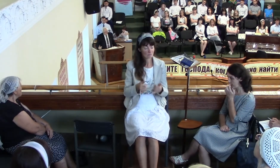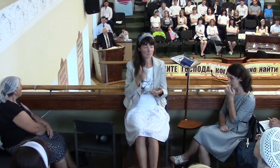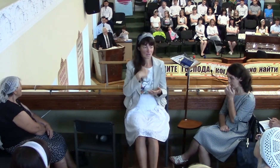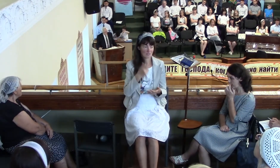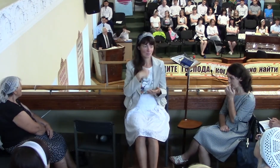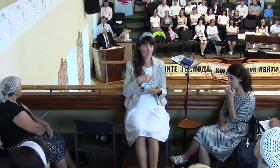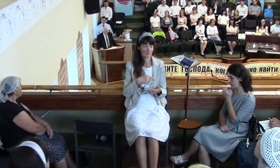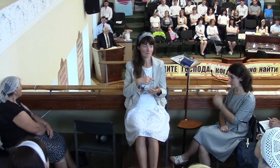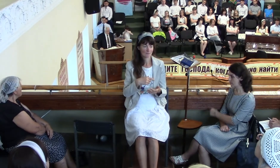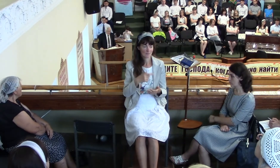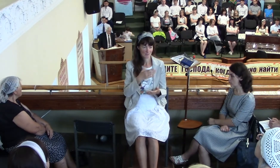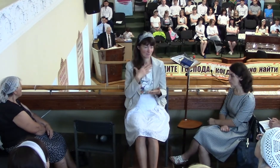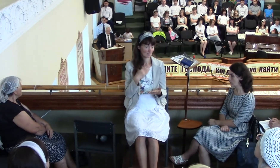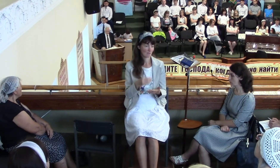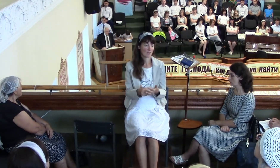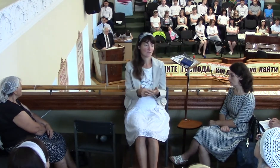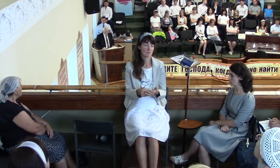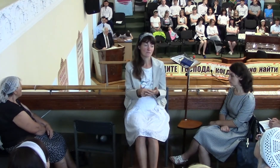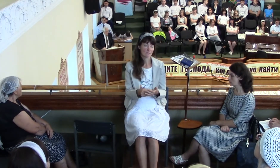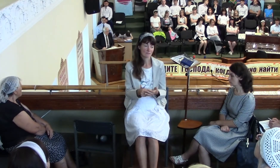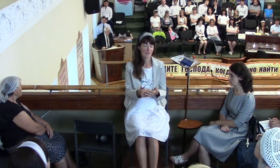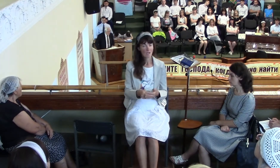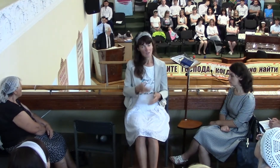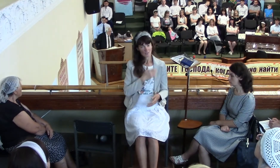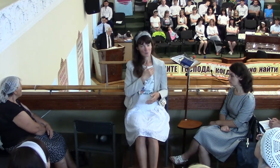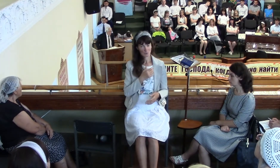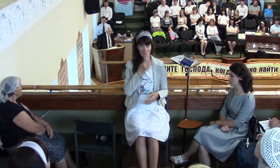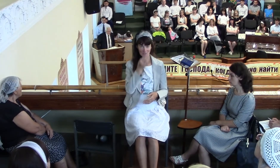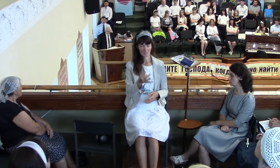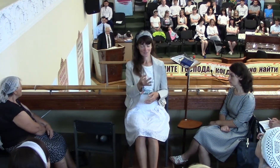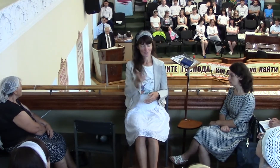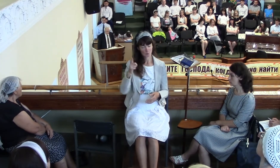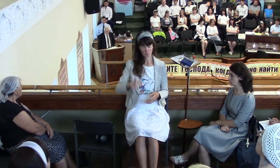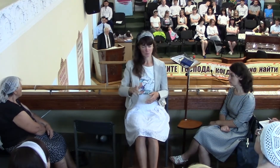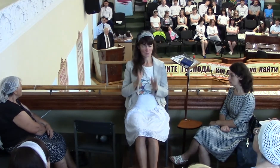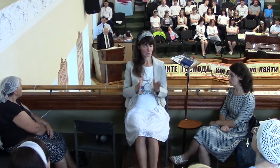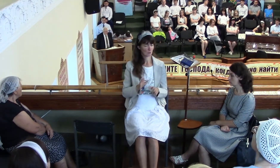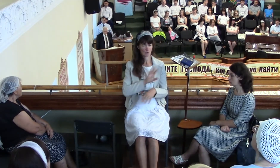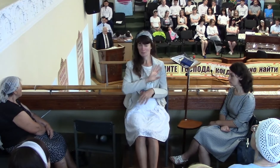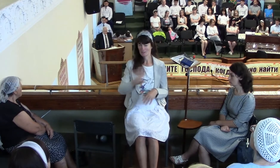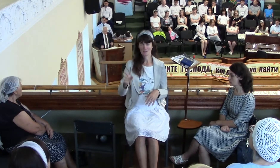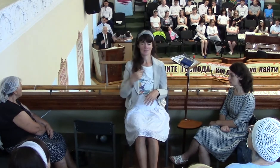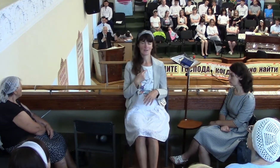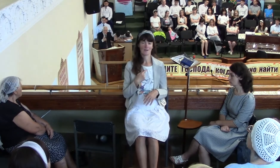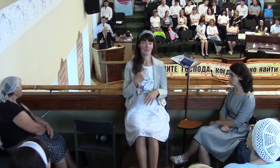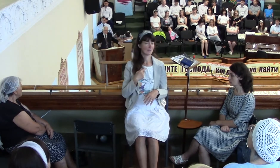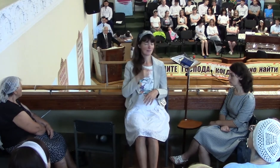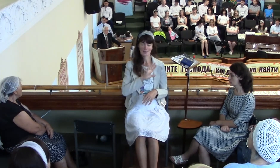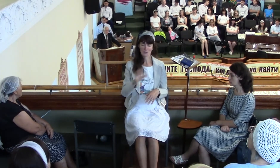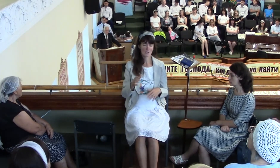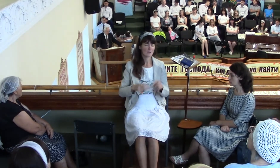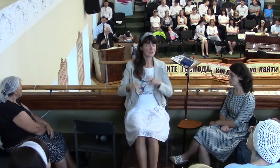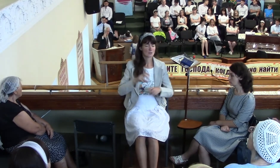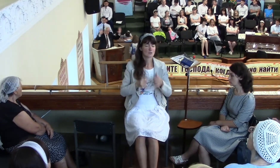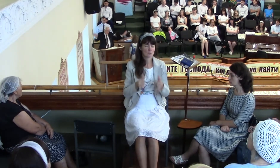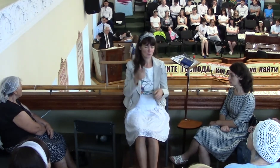Мне так хочется сказать: Господи, только не я. Да? И вы так хотите. Вы хотите сказать сегодня: